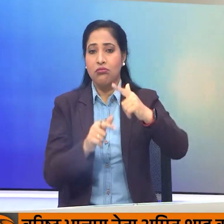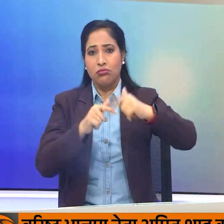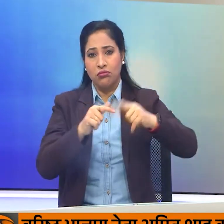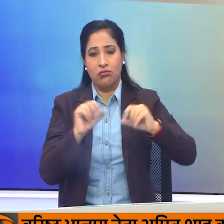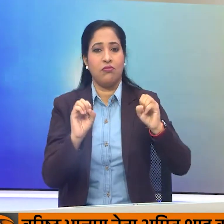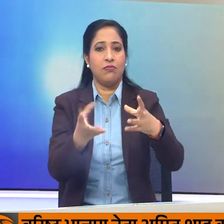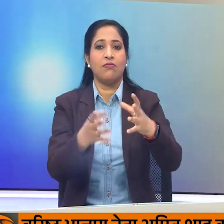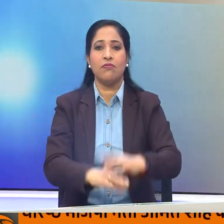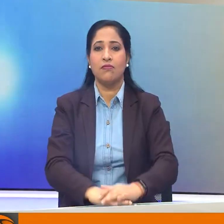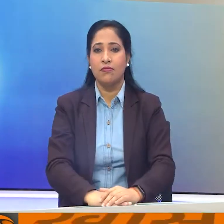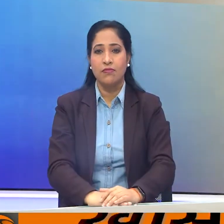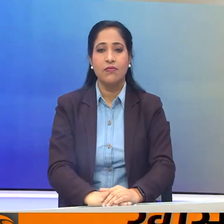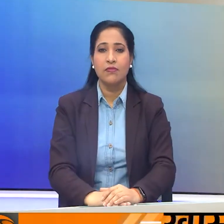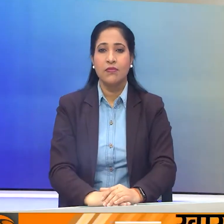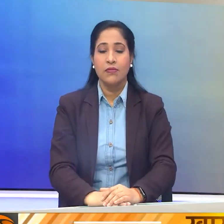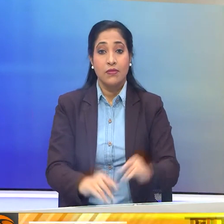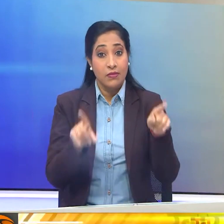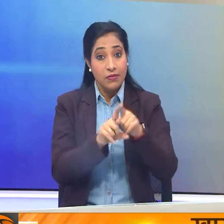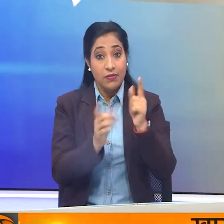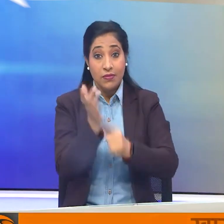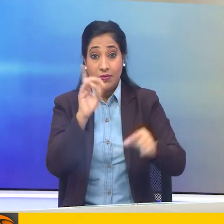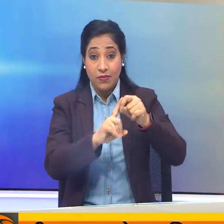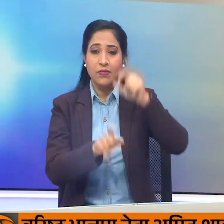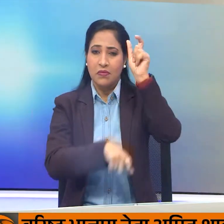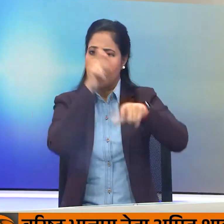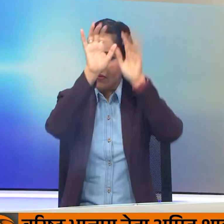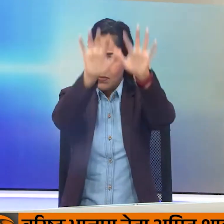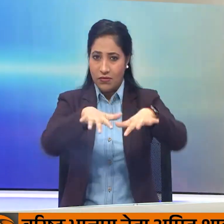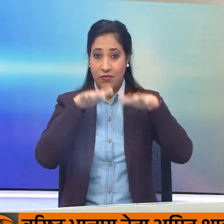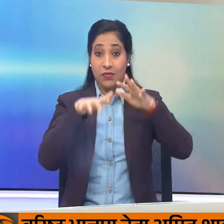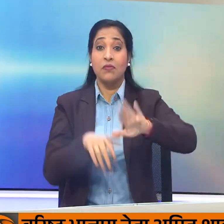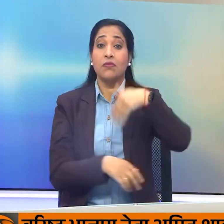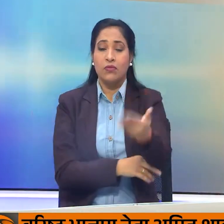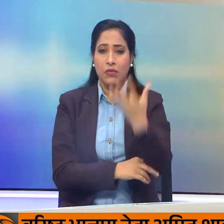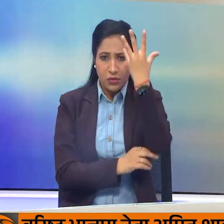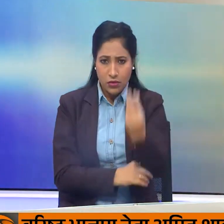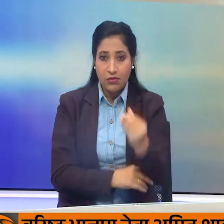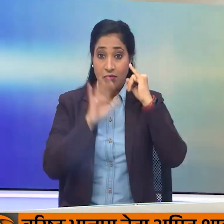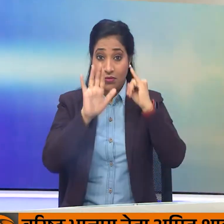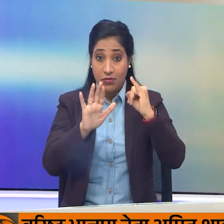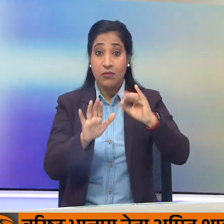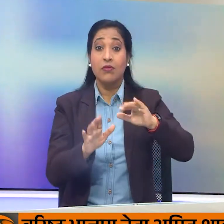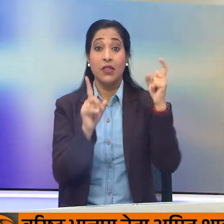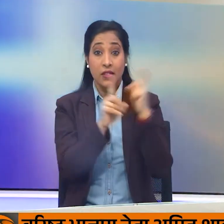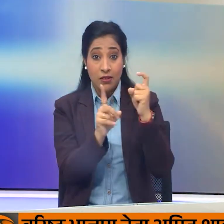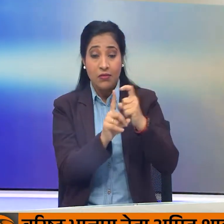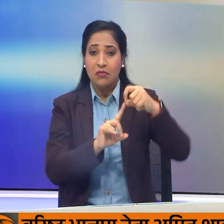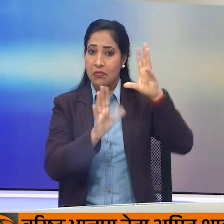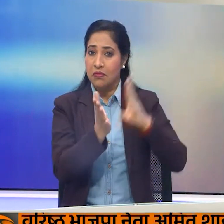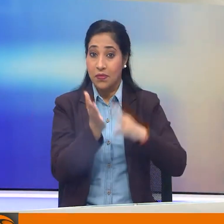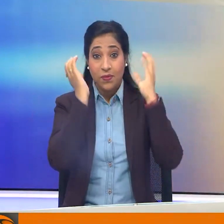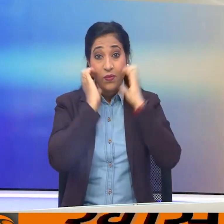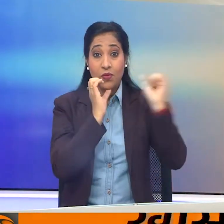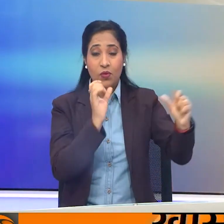मतदान होना है। वहीं यूपी की जनसभाओं को संबोधित करने के बाद शाम 6 बजे दिल्ली में प्रधानमंत्री नरेंद्र